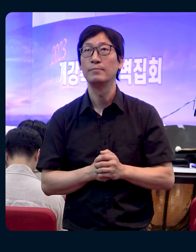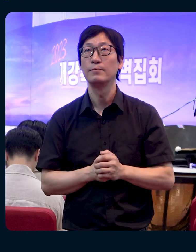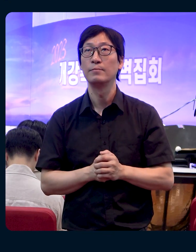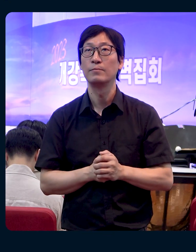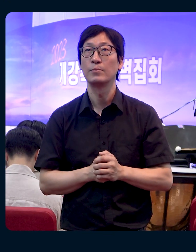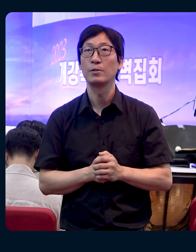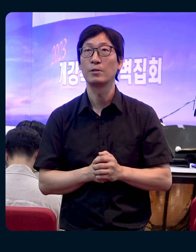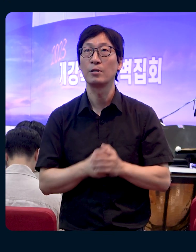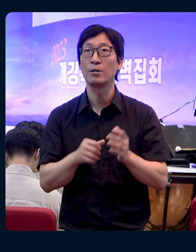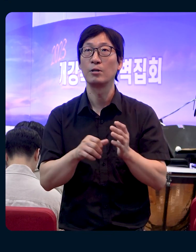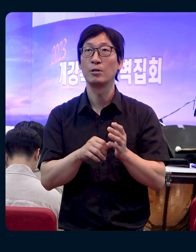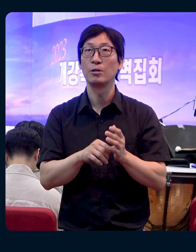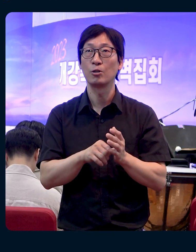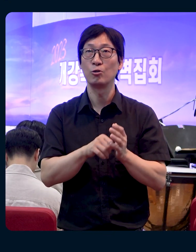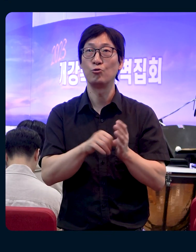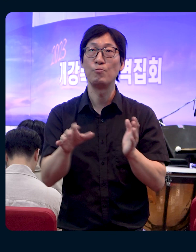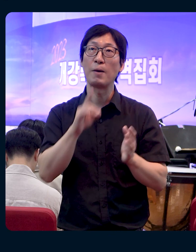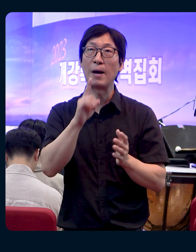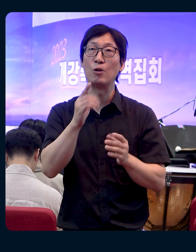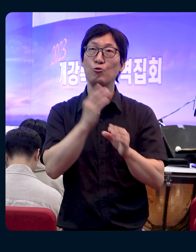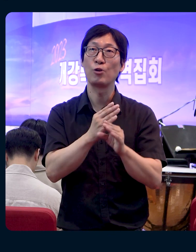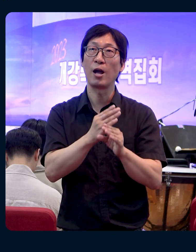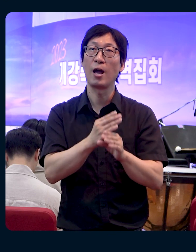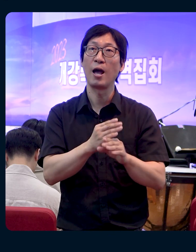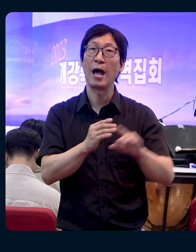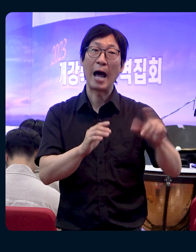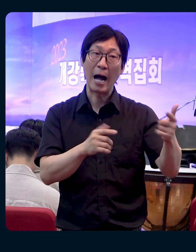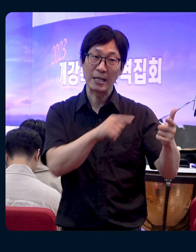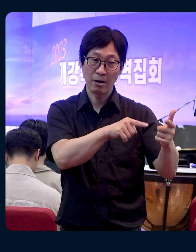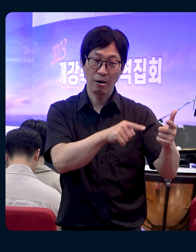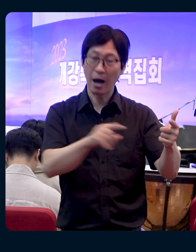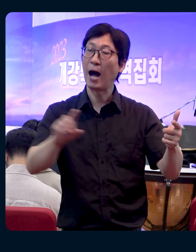그래서 나온 유명한 말이 아닌 것은 아니다 하는 거니까.